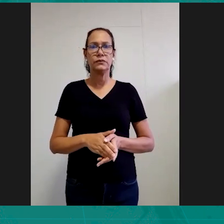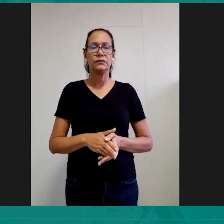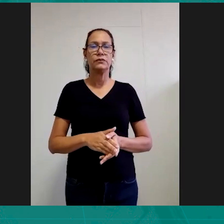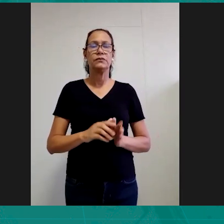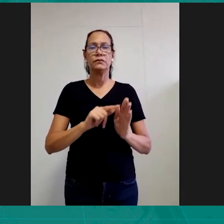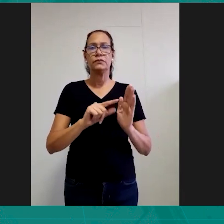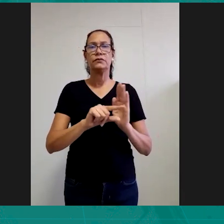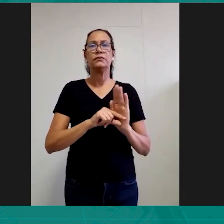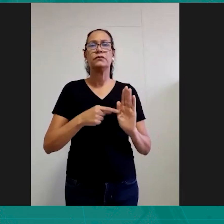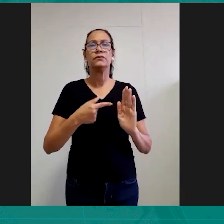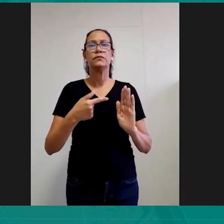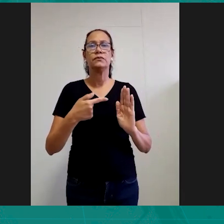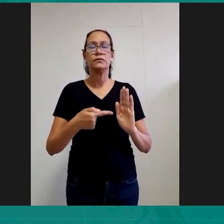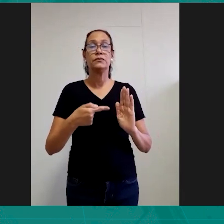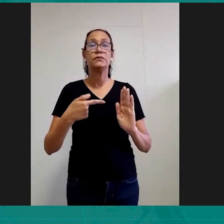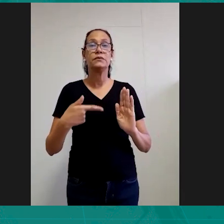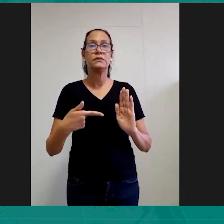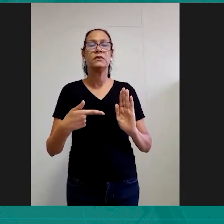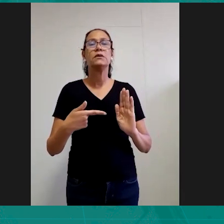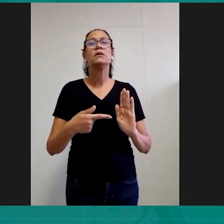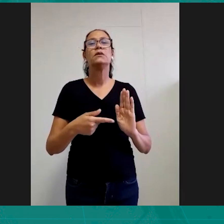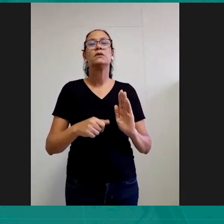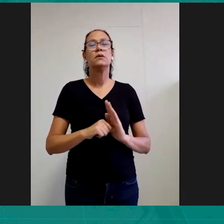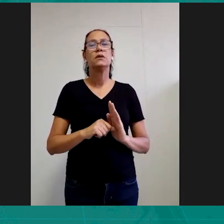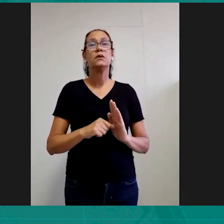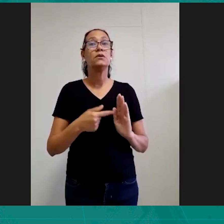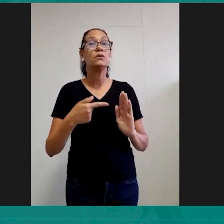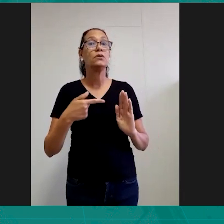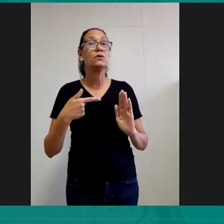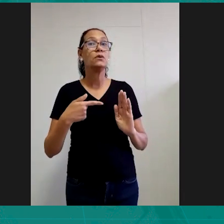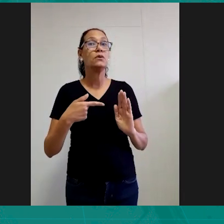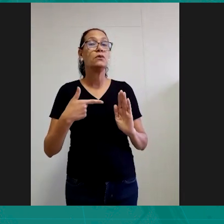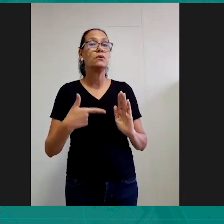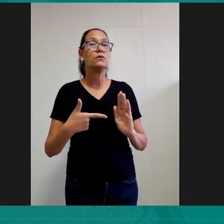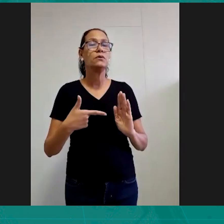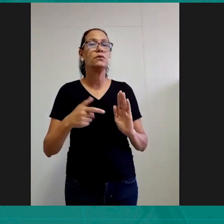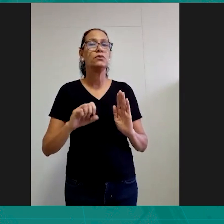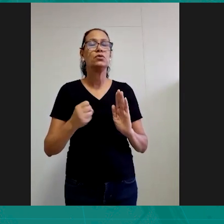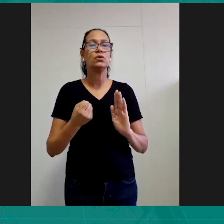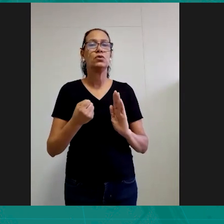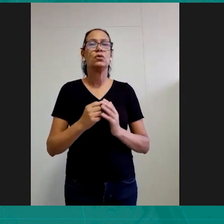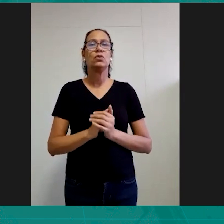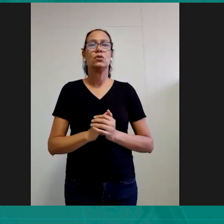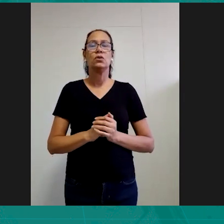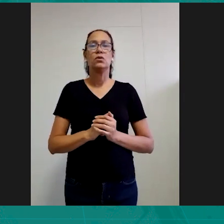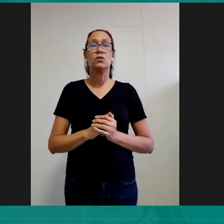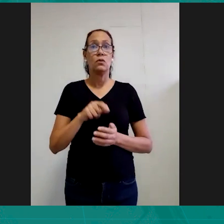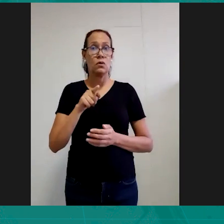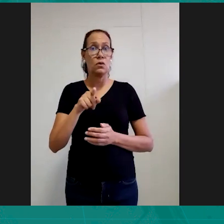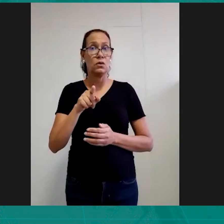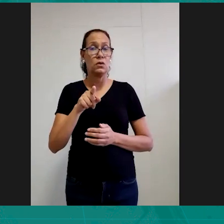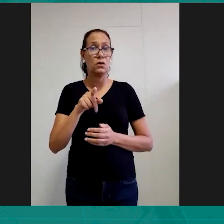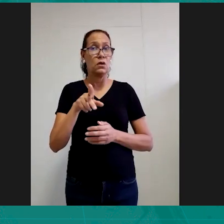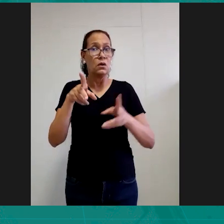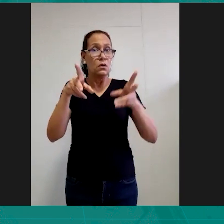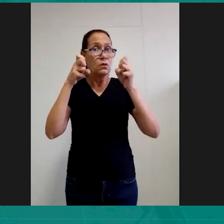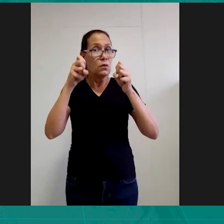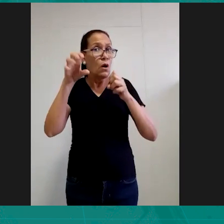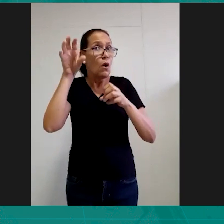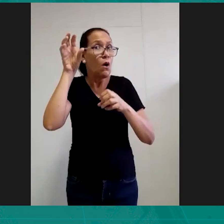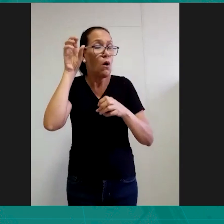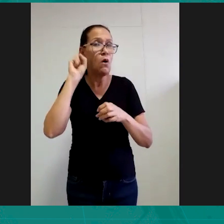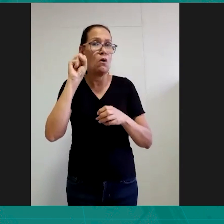Deixo-vos a paz, já li, versículo 28. Ouvistes que eu vos disse, vou e volto para junto de vós, e se me